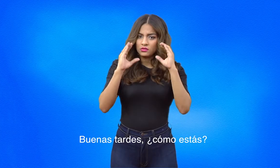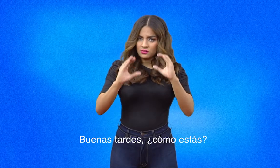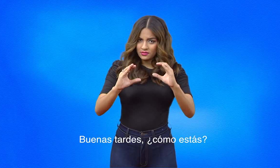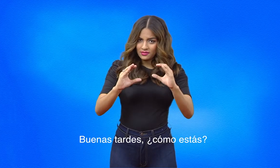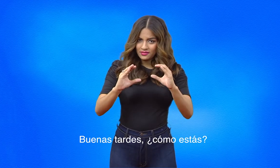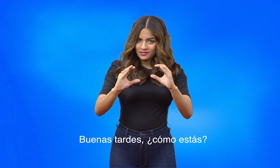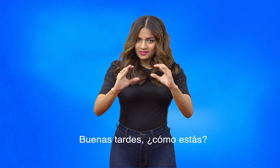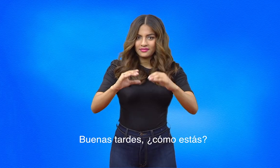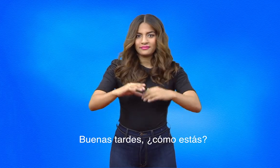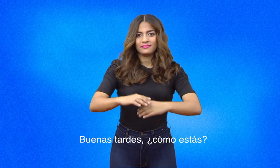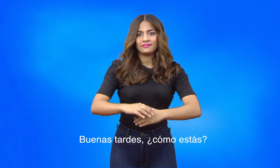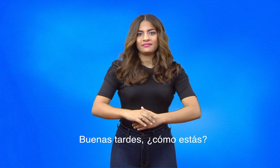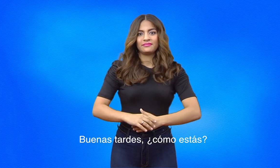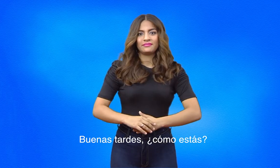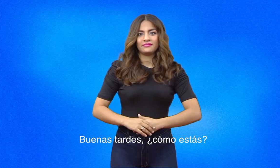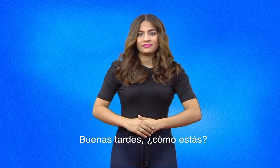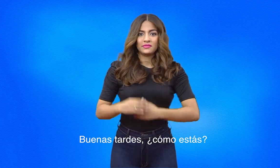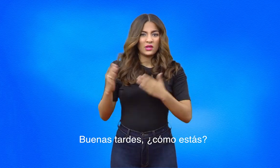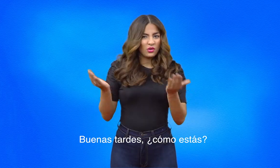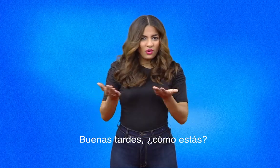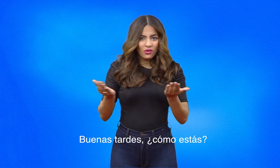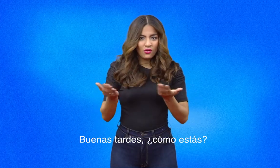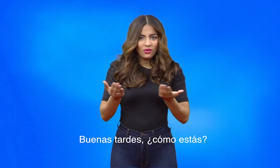Buenas tardes. ¿Cómo estás?